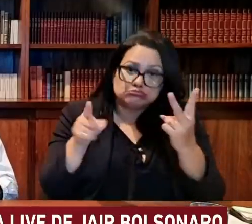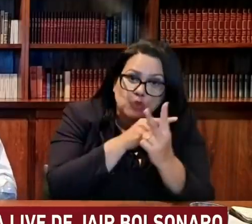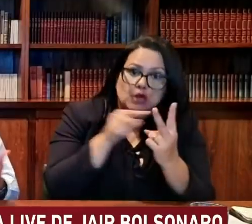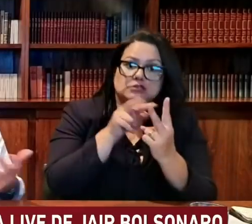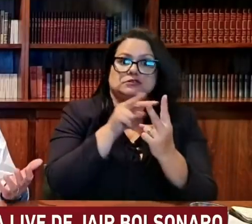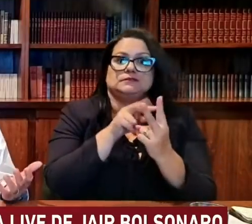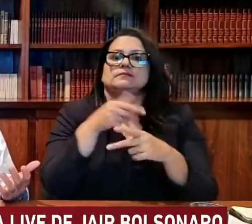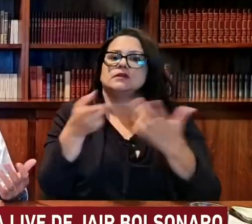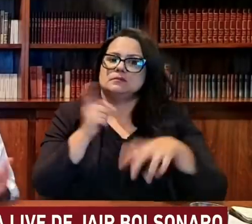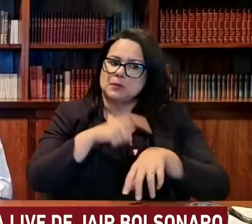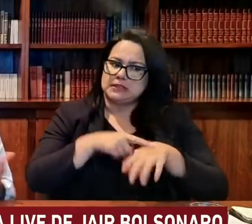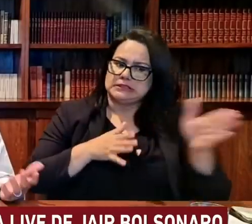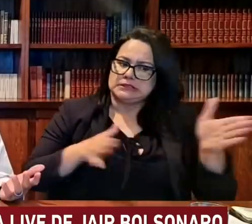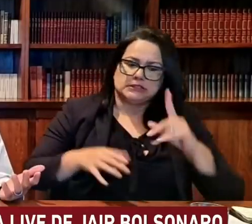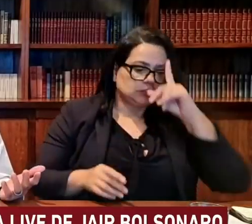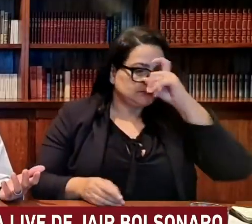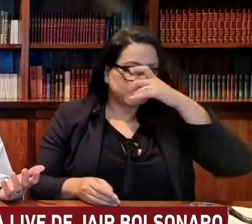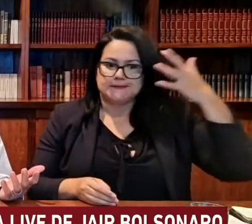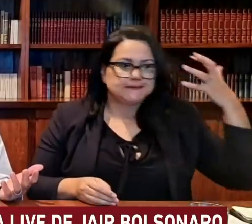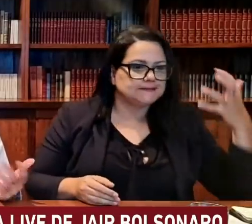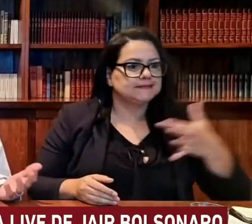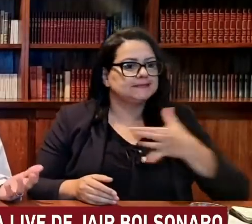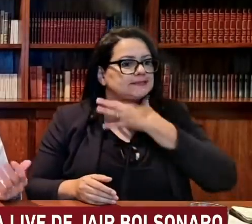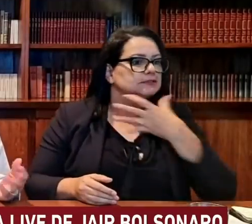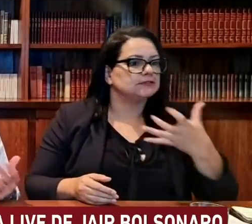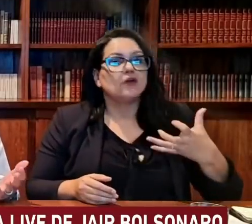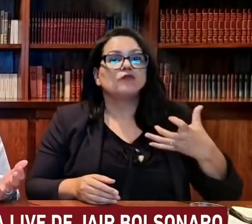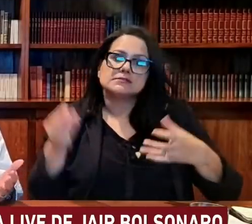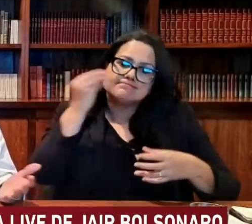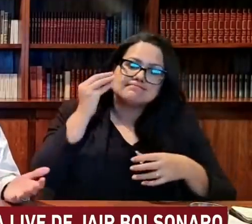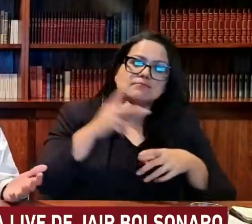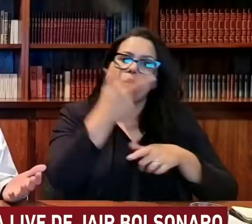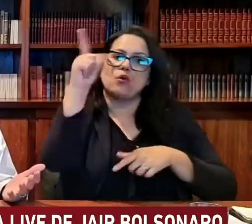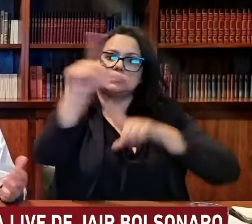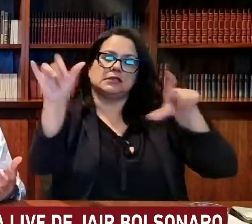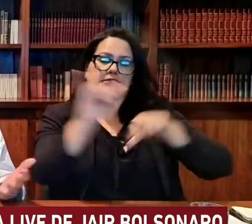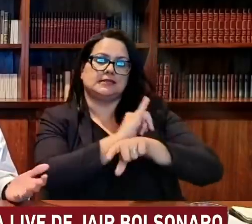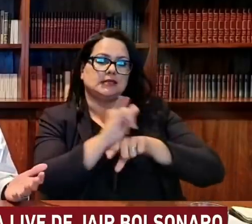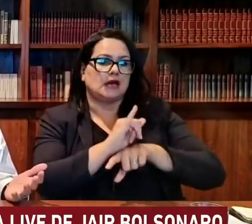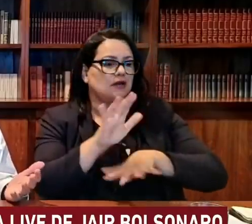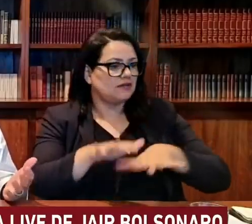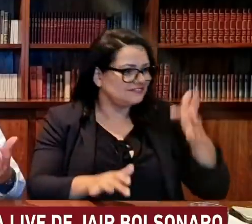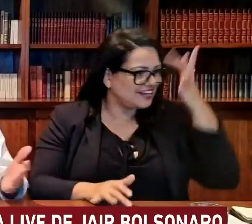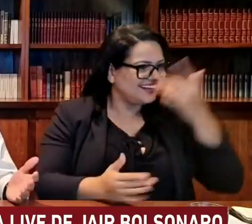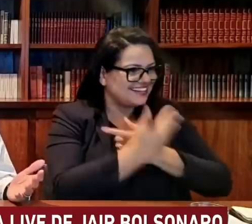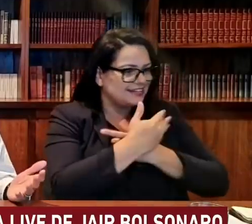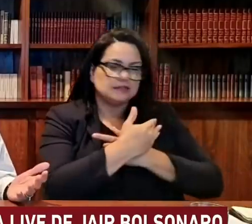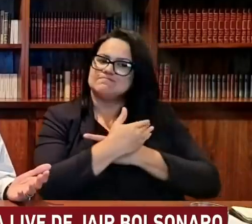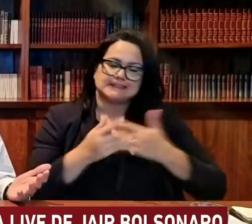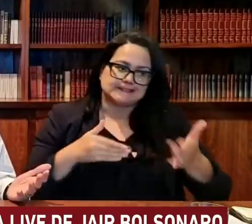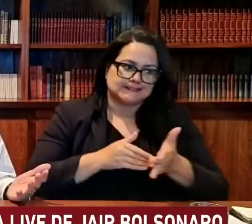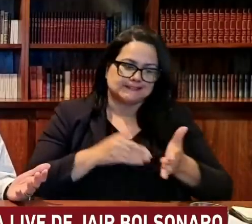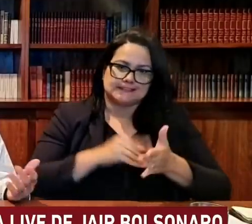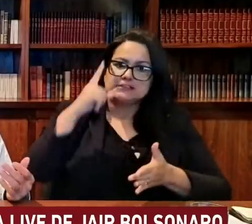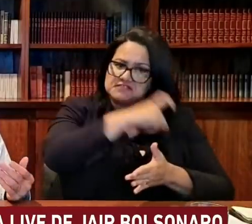nos momentos difíceis, né, você busca soluções. E muitas vezes não são soluções fáceis, né? São difíceis também. Mas estamos